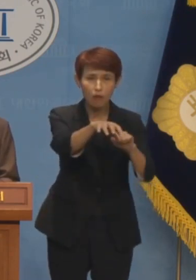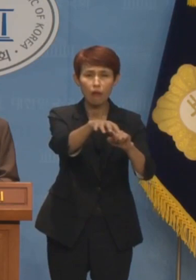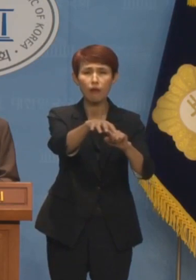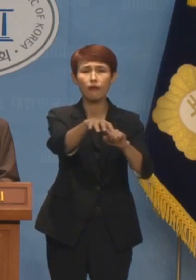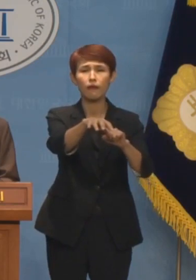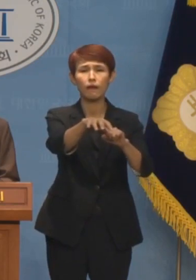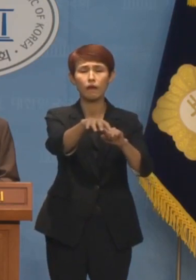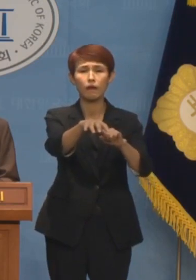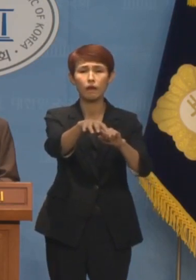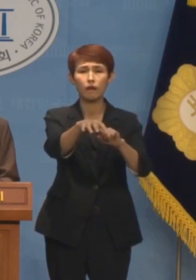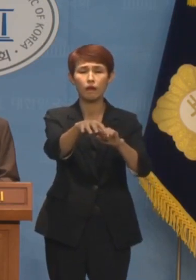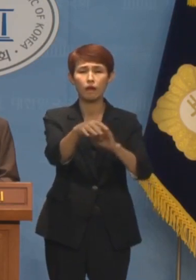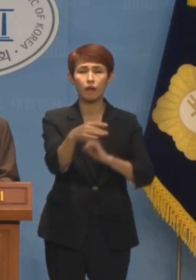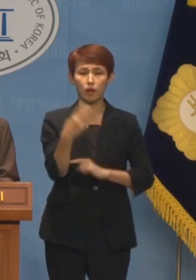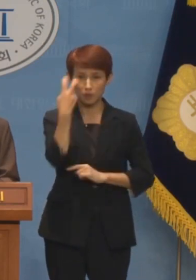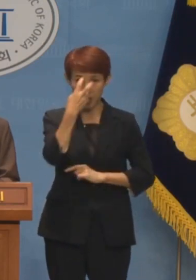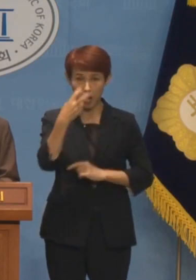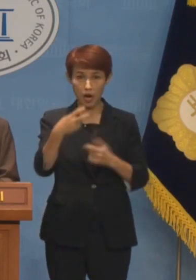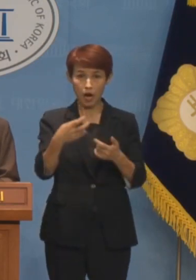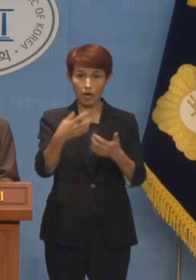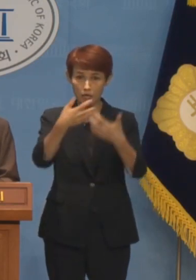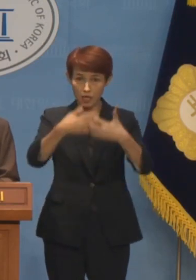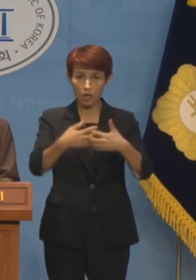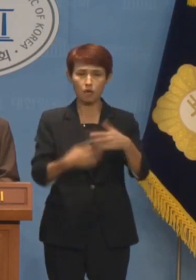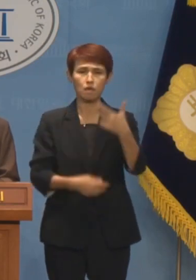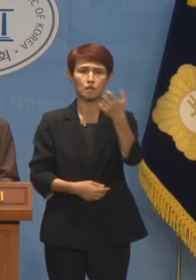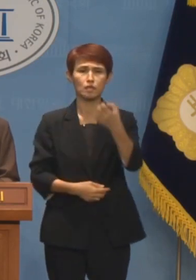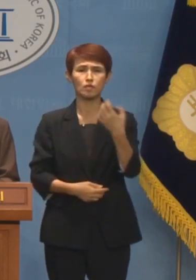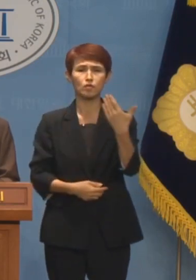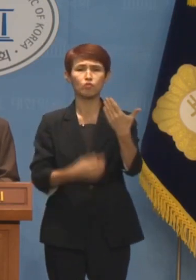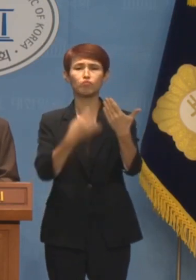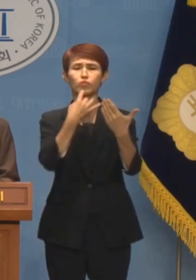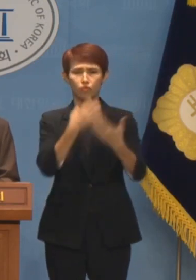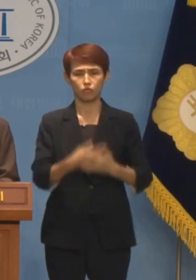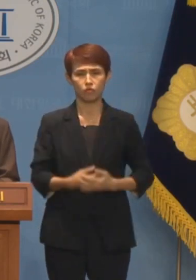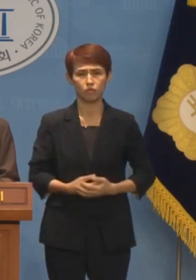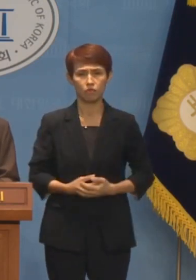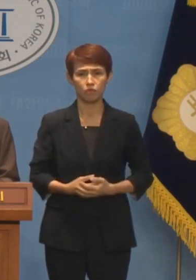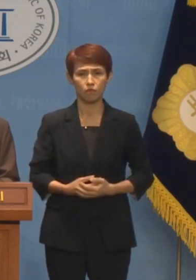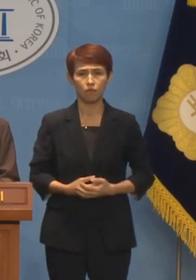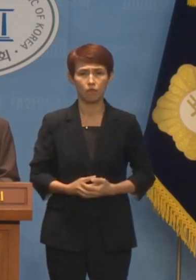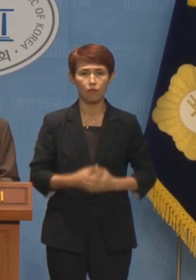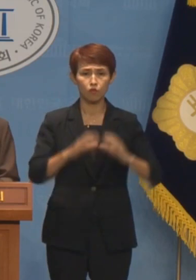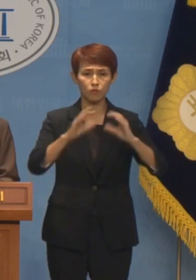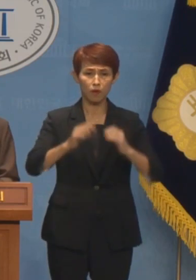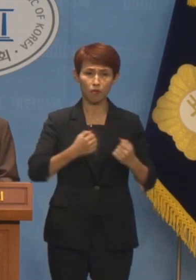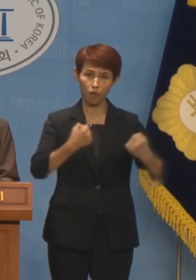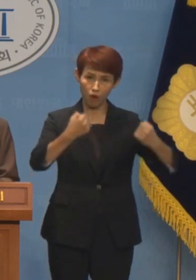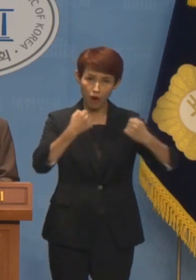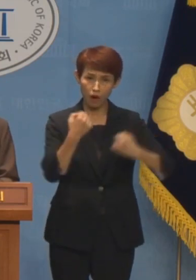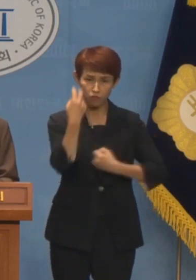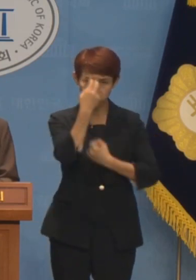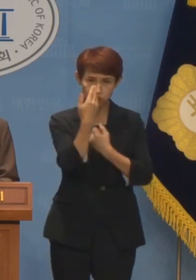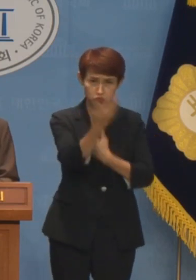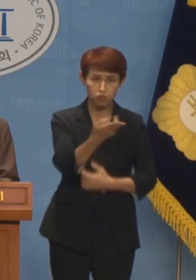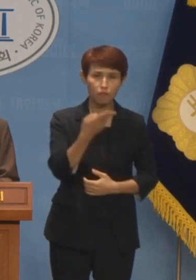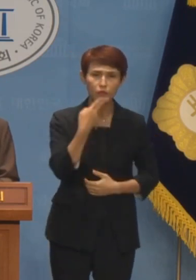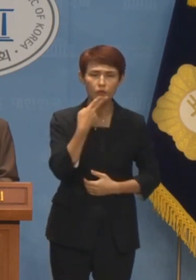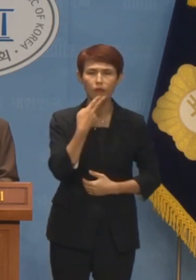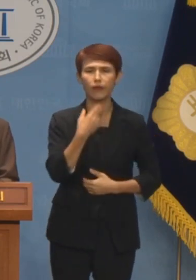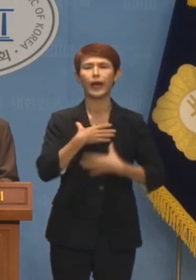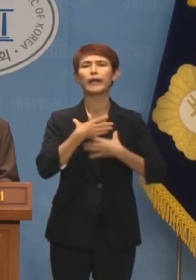불과합니다. 국민의 건강과 안전을 담보할 조치는 어느 것도 하지 않은 채 안전하다는